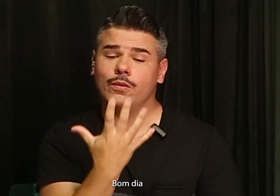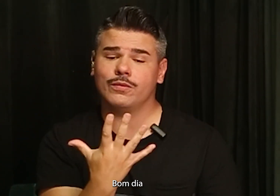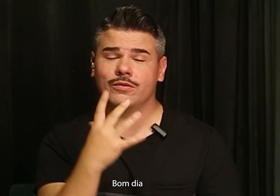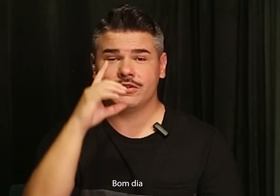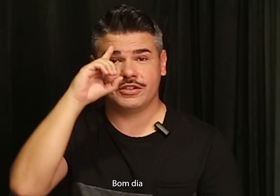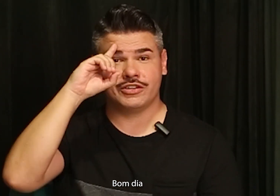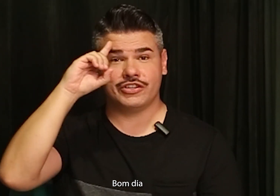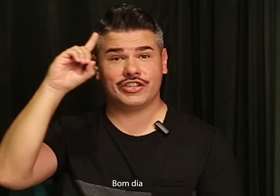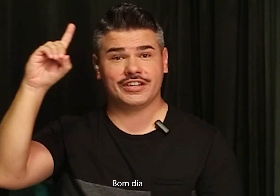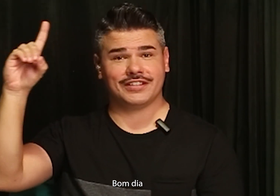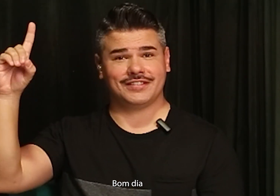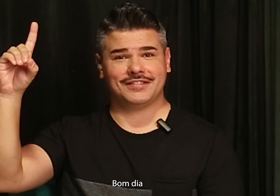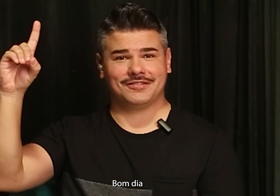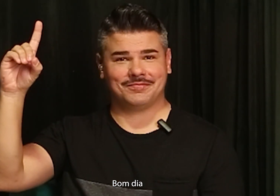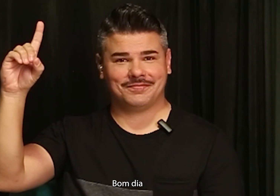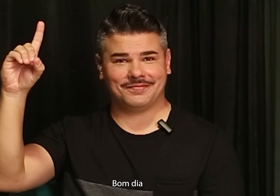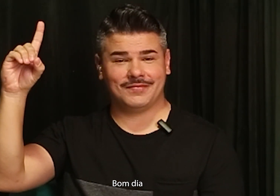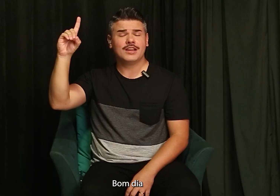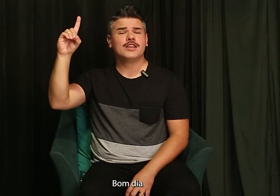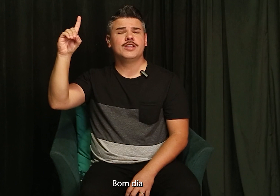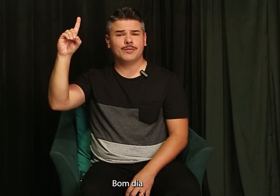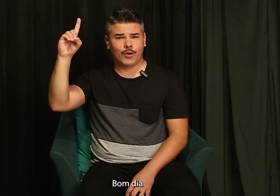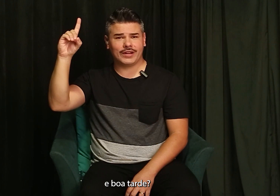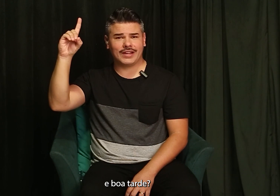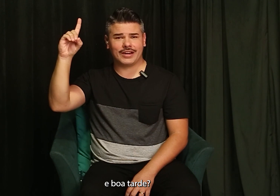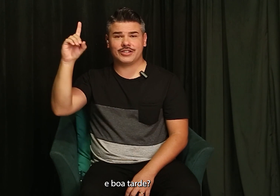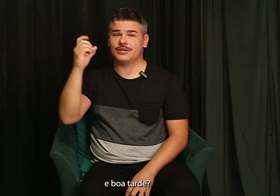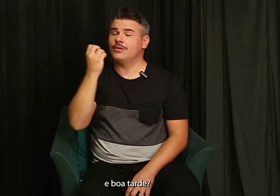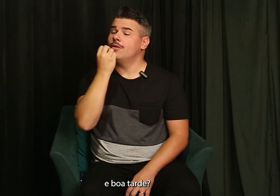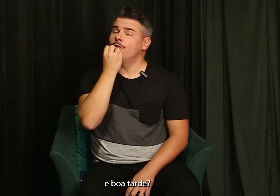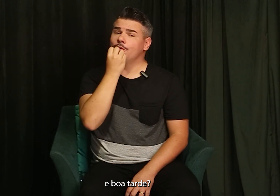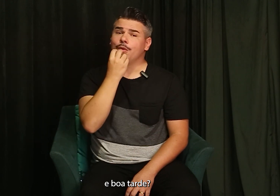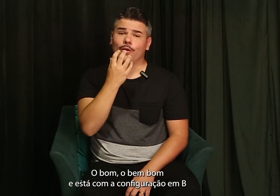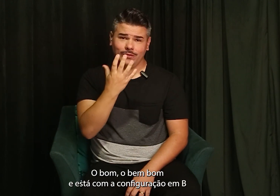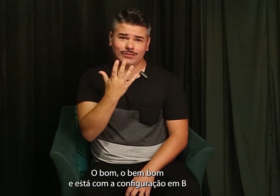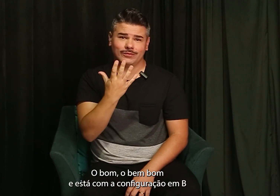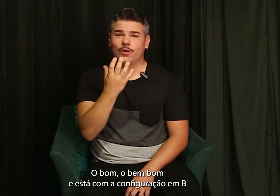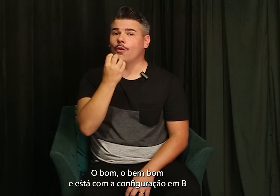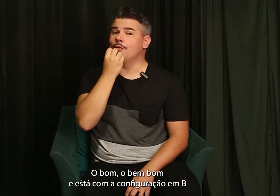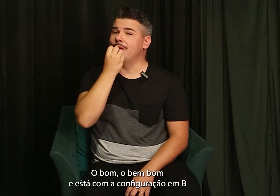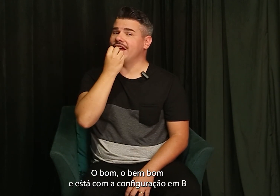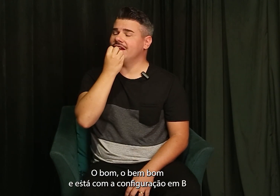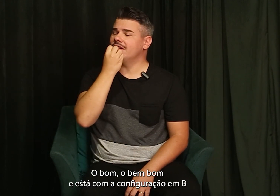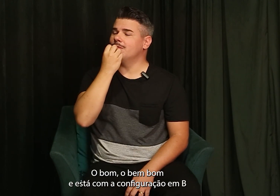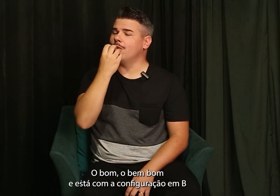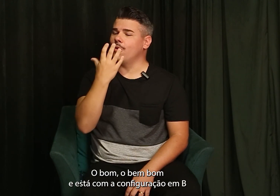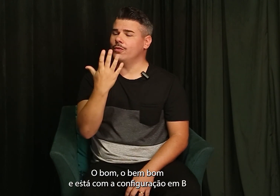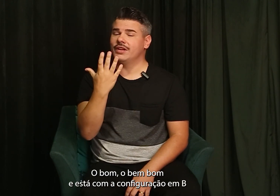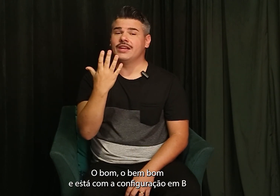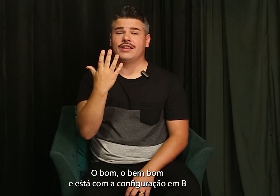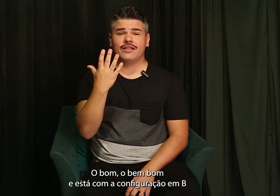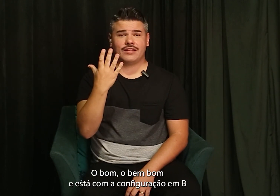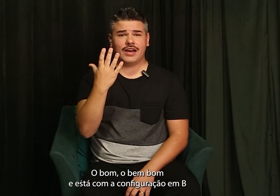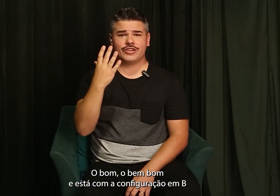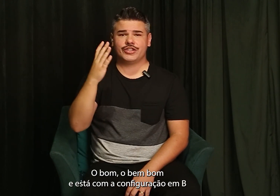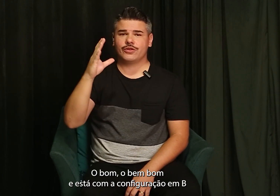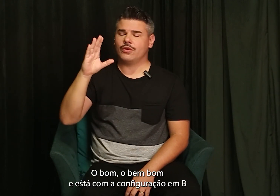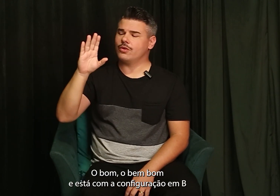Bom dia. E boa tarde. O bom, ou bem, bom, e tarde com